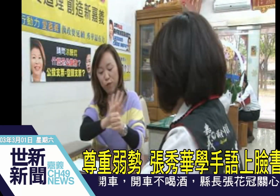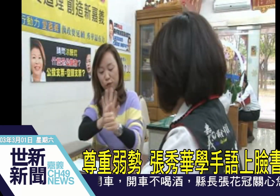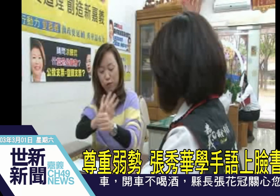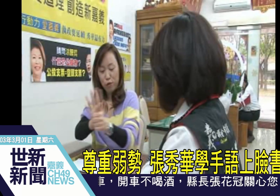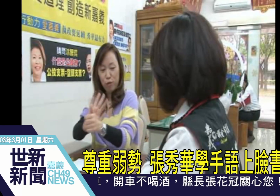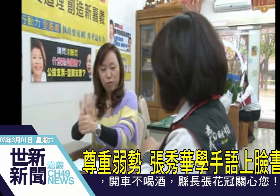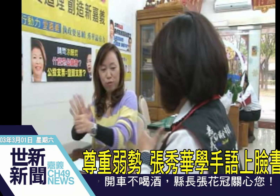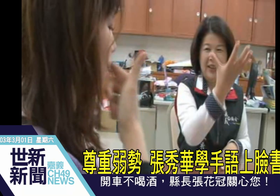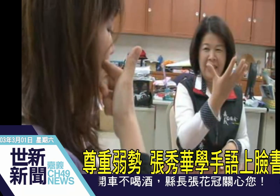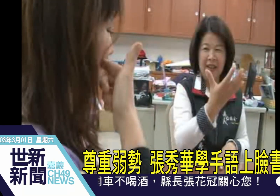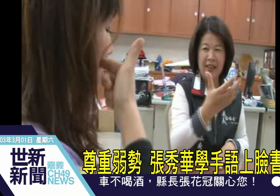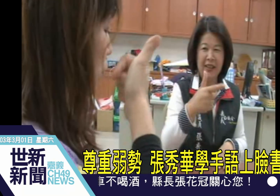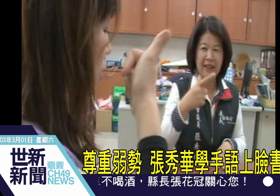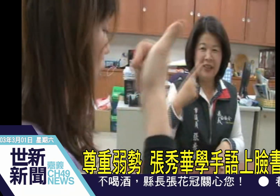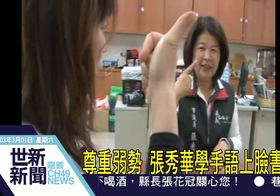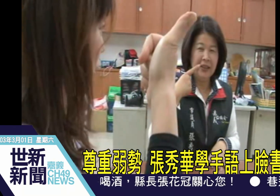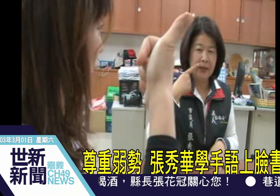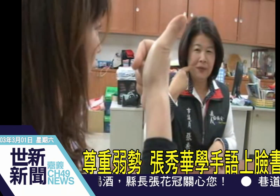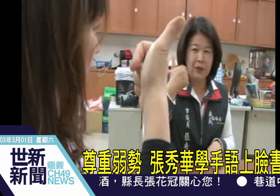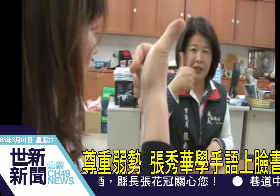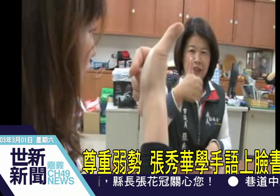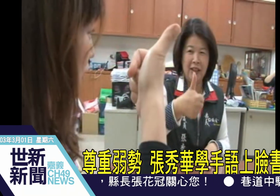张秀华用心，予真侪弱势朋友，嘛